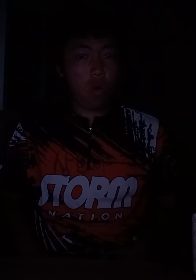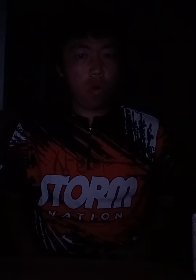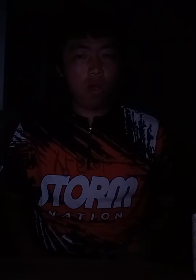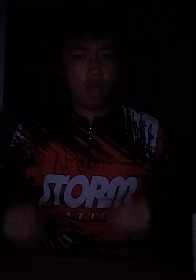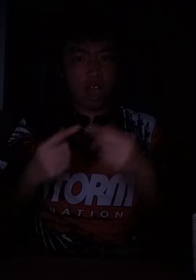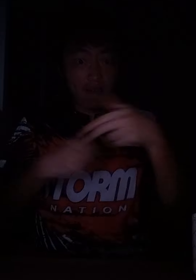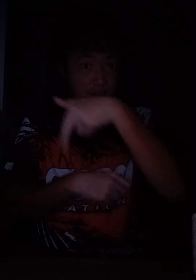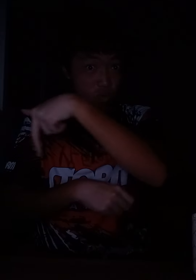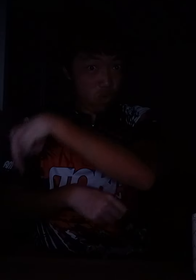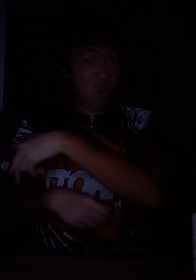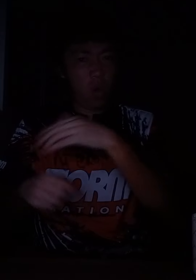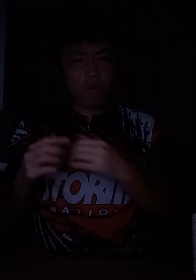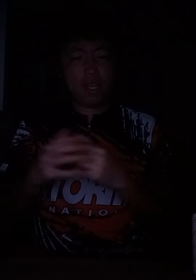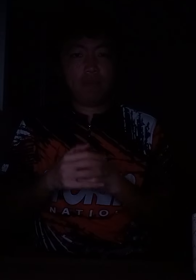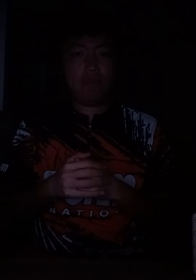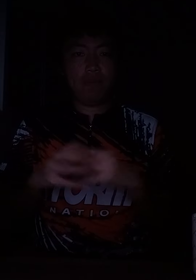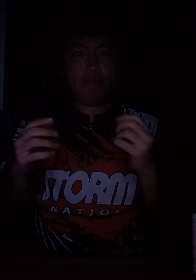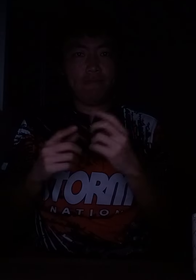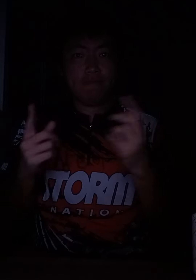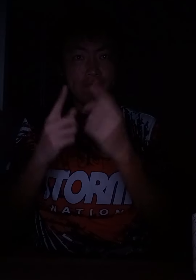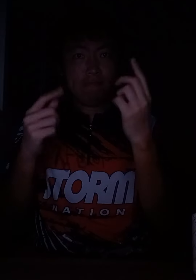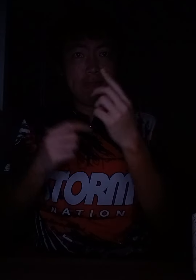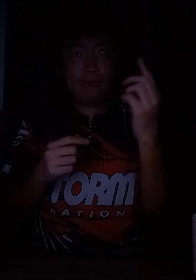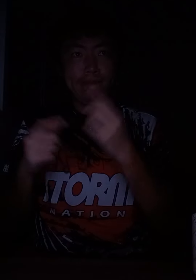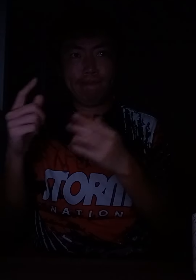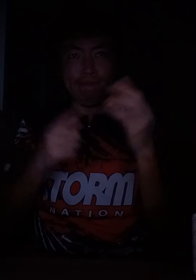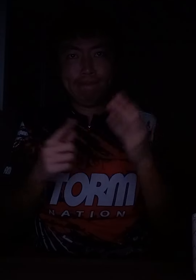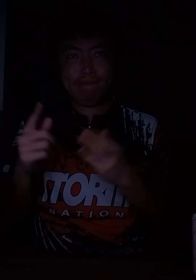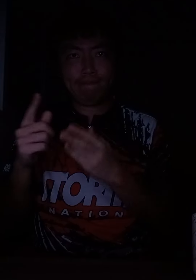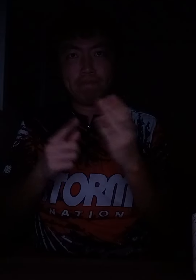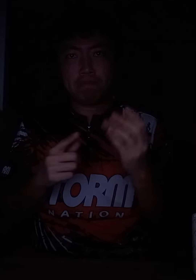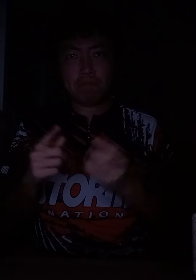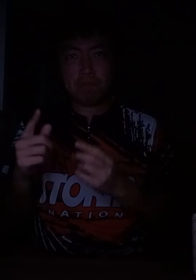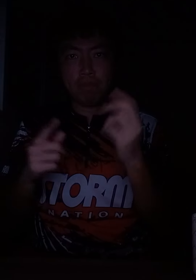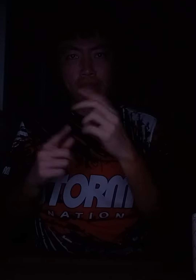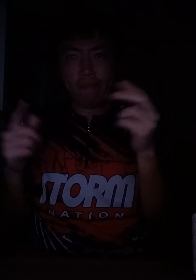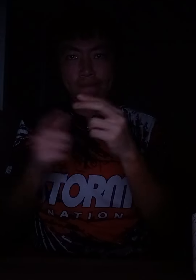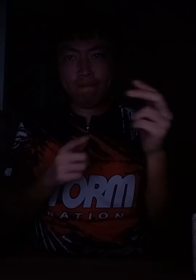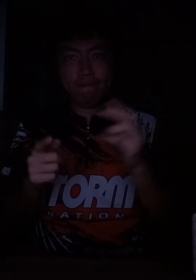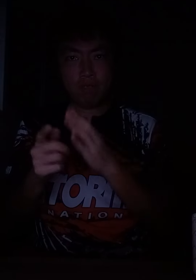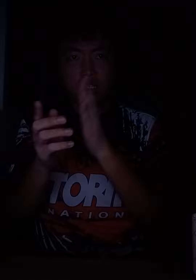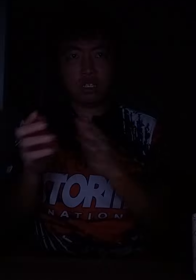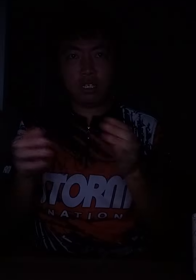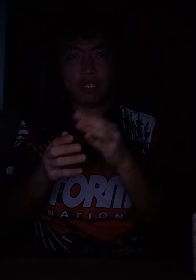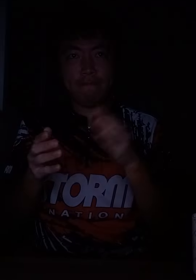하차 요구를 거부하던 이 남성은 큰 소리가 오고 간 후에야 내리고 버스는 그제서야 정류장을